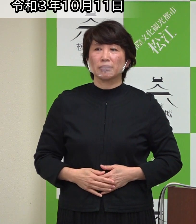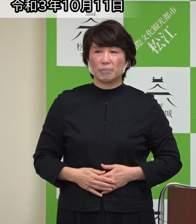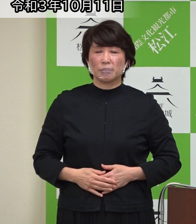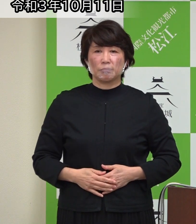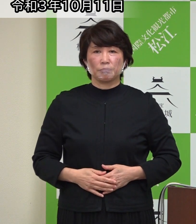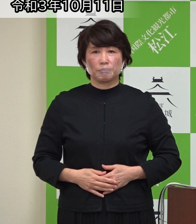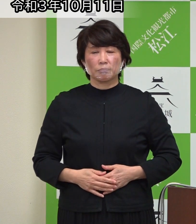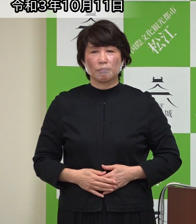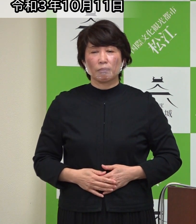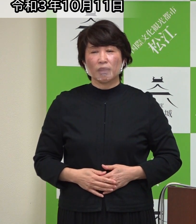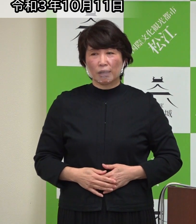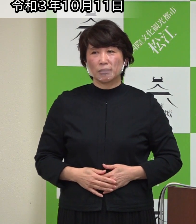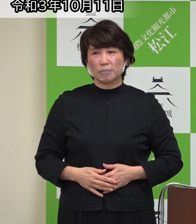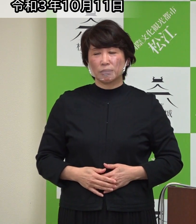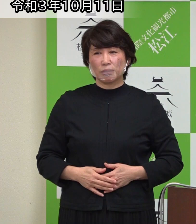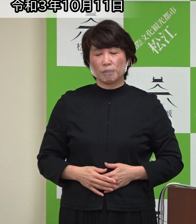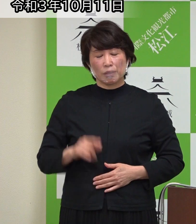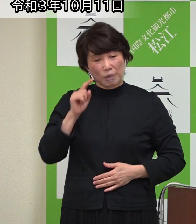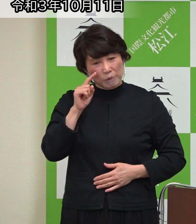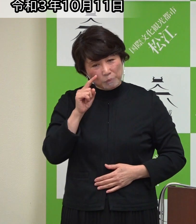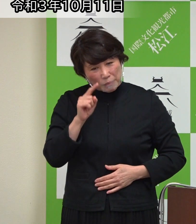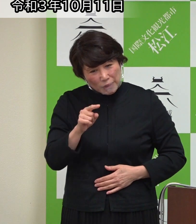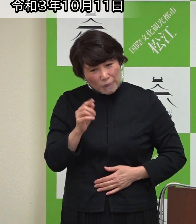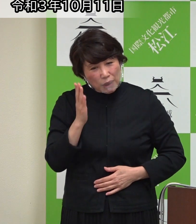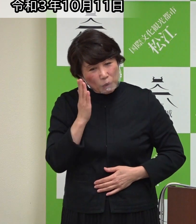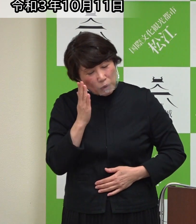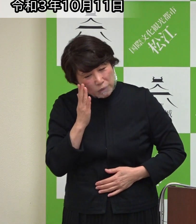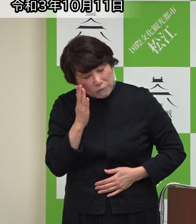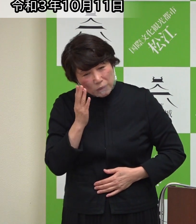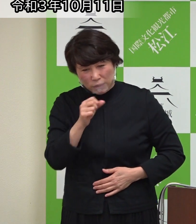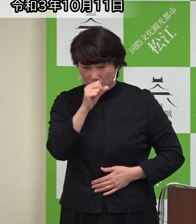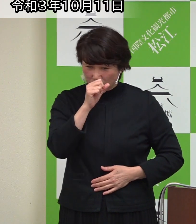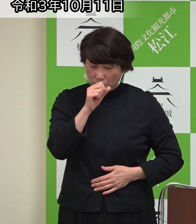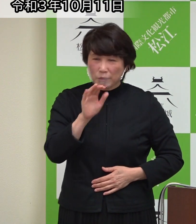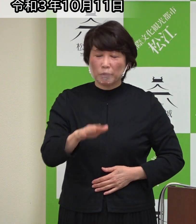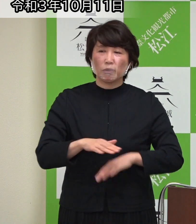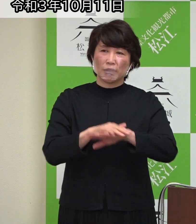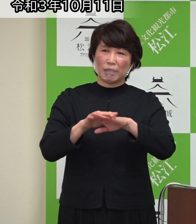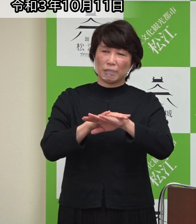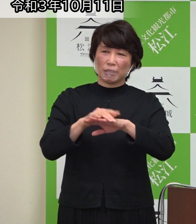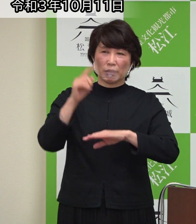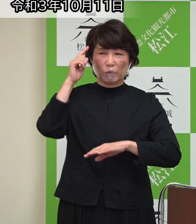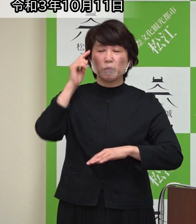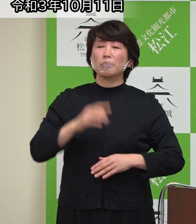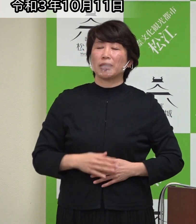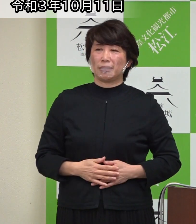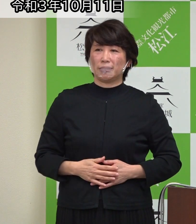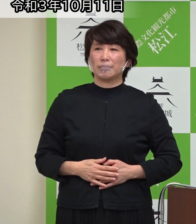ませんでした。 ビジュアルも重要ですよね。 ビジュアルは結構大事なんで、はい、すみません。 わかりました。ありがとうございます。